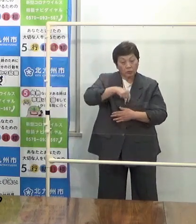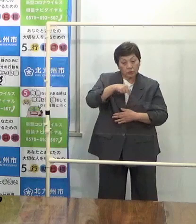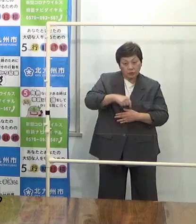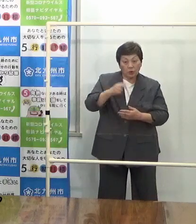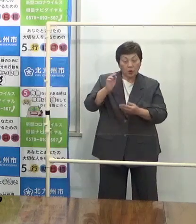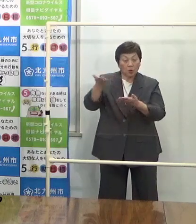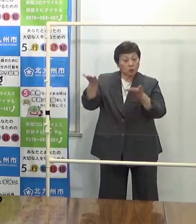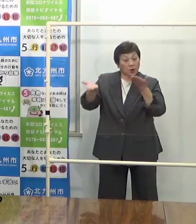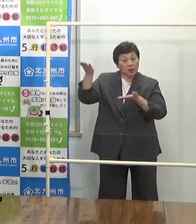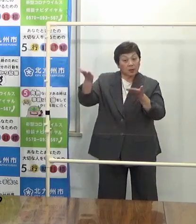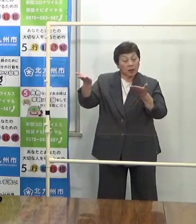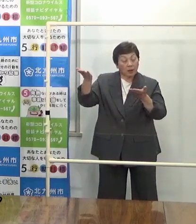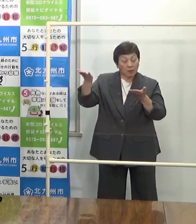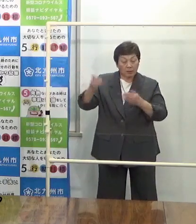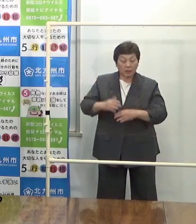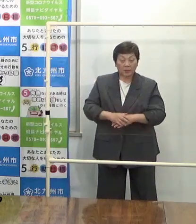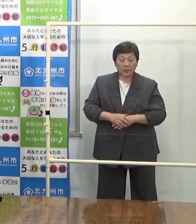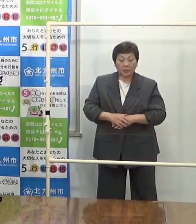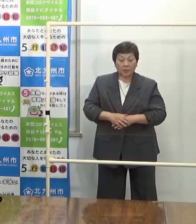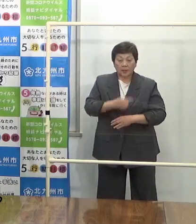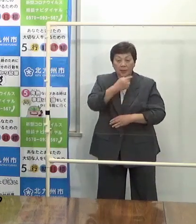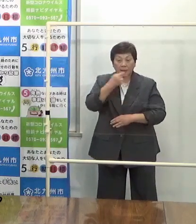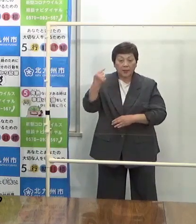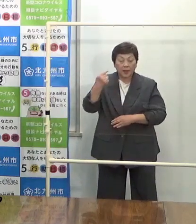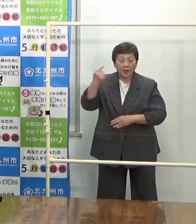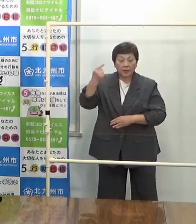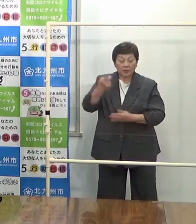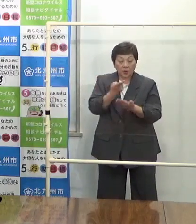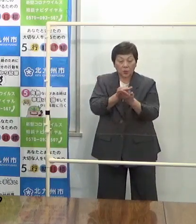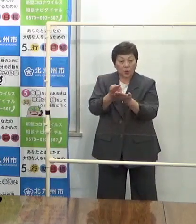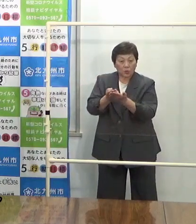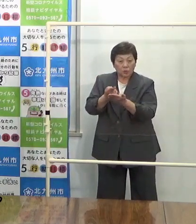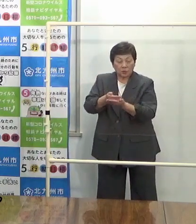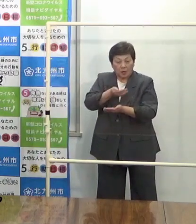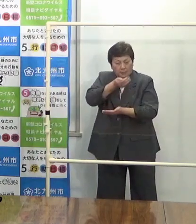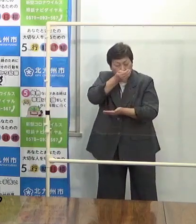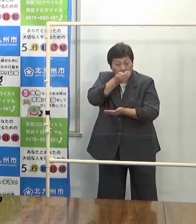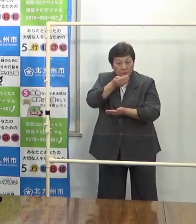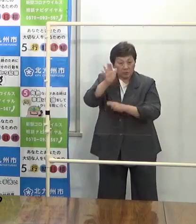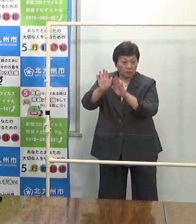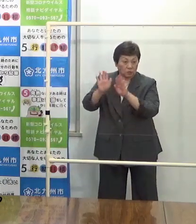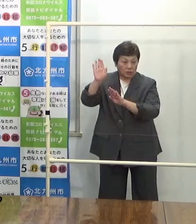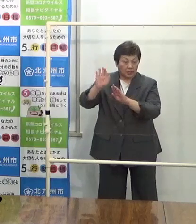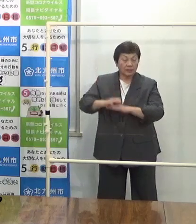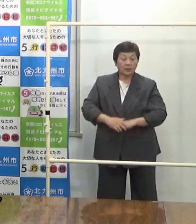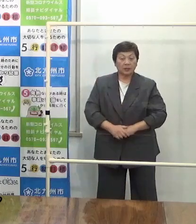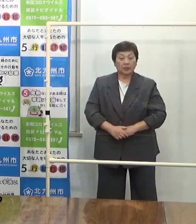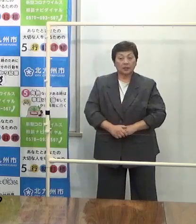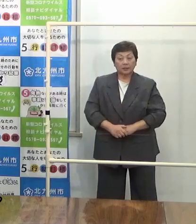。依然としてこの赤のところ、病床が逼迫した状況にあります。